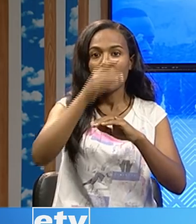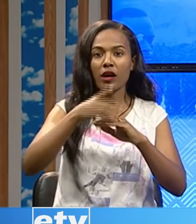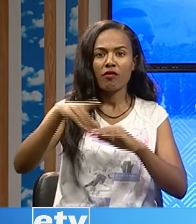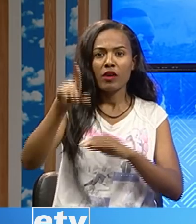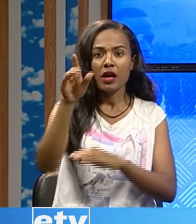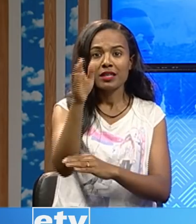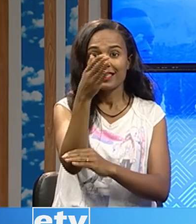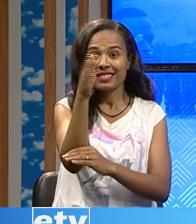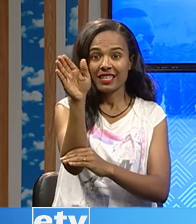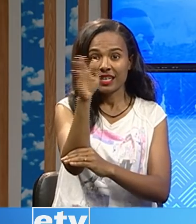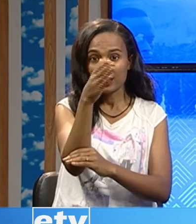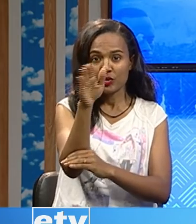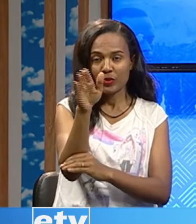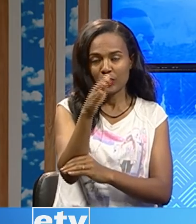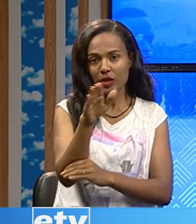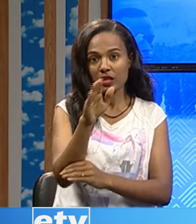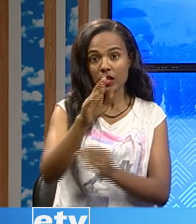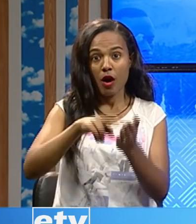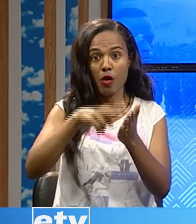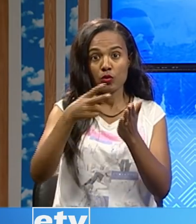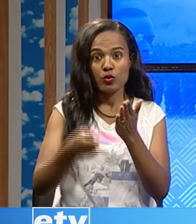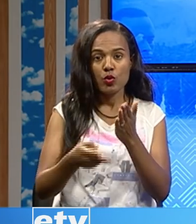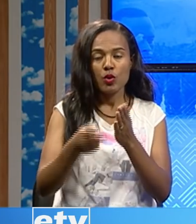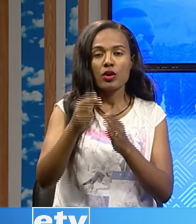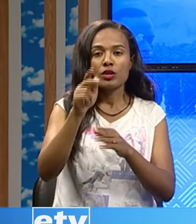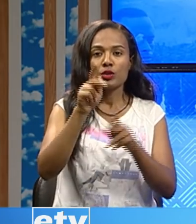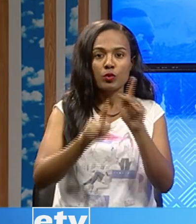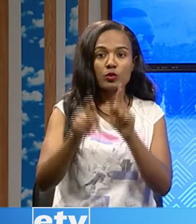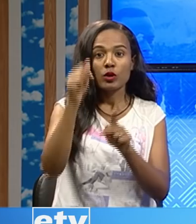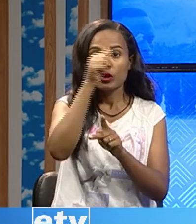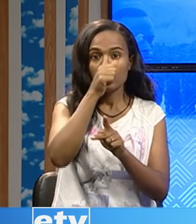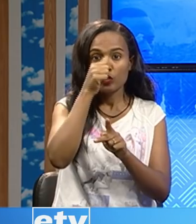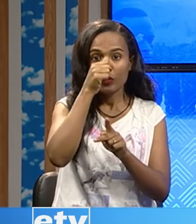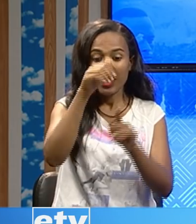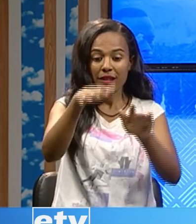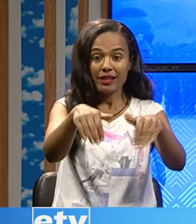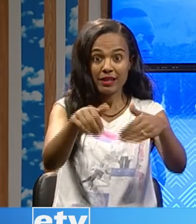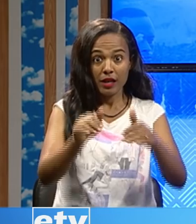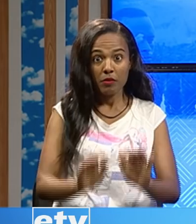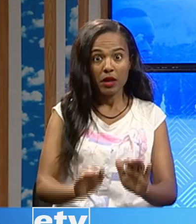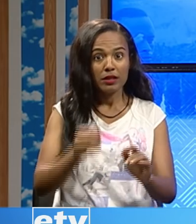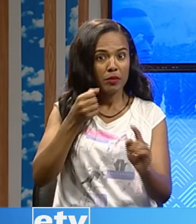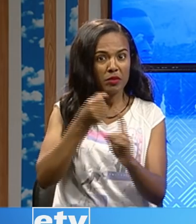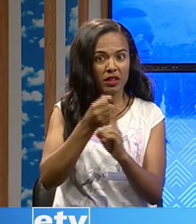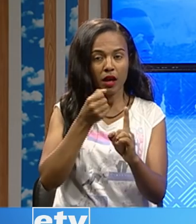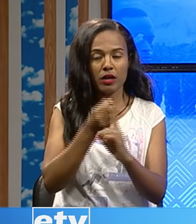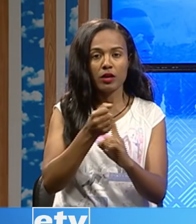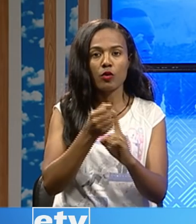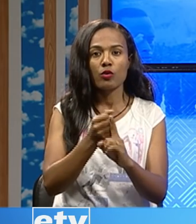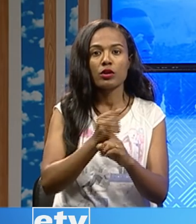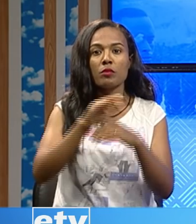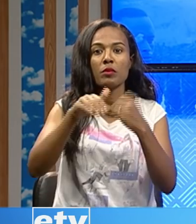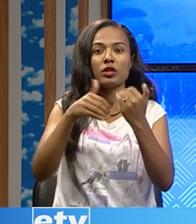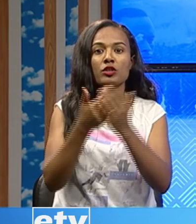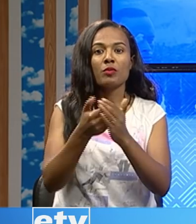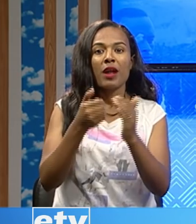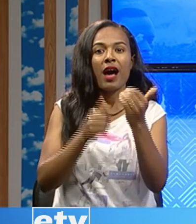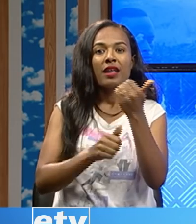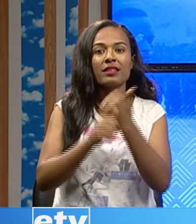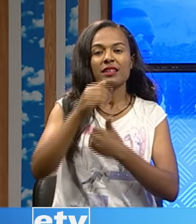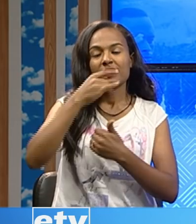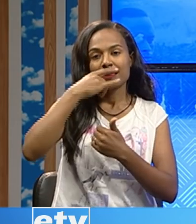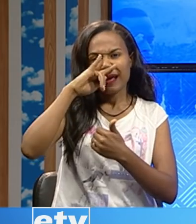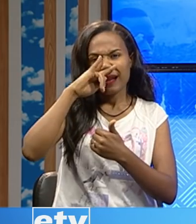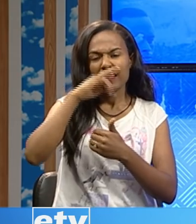የታሪክ ማማ ወርዶ ህዝቦቿንም ኢትዮጵያንም እመቀመቃት ሊጥል የሚታገለውን በጅምላ ልቂት ለህፃናትና